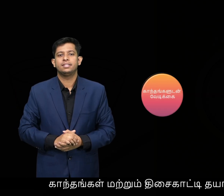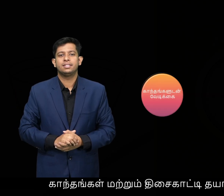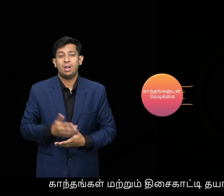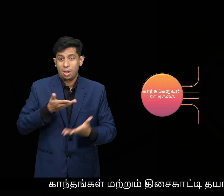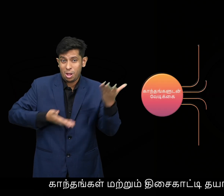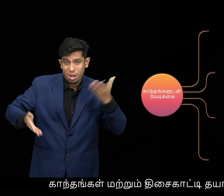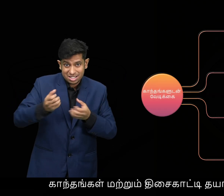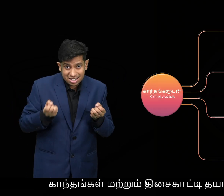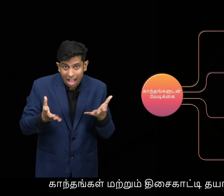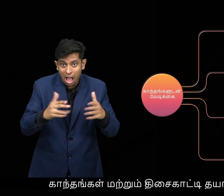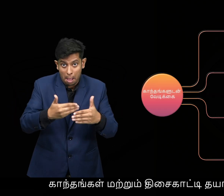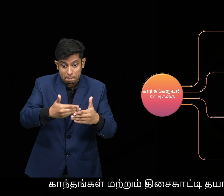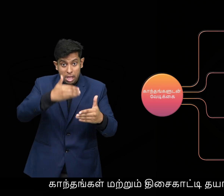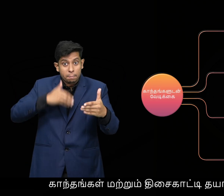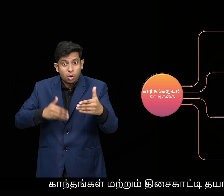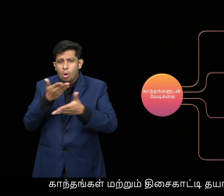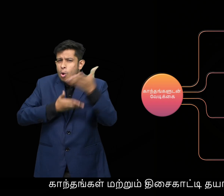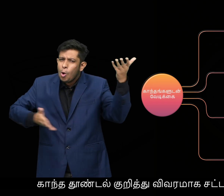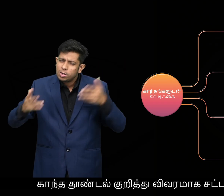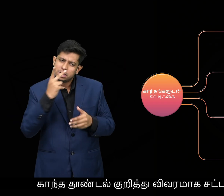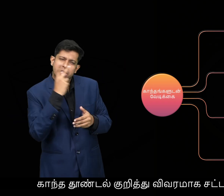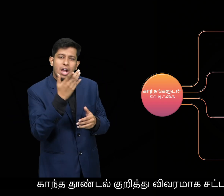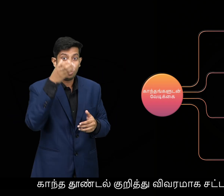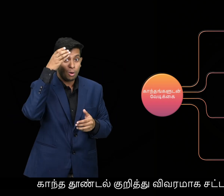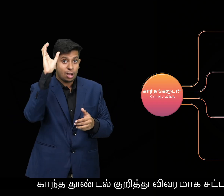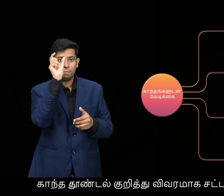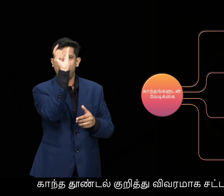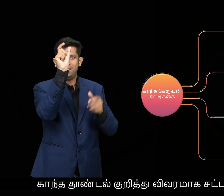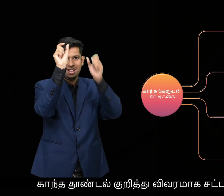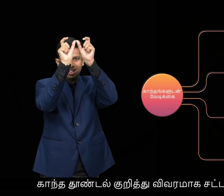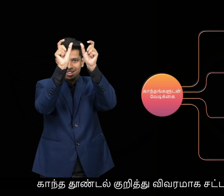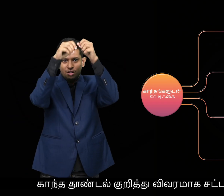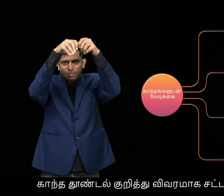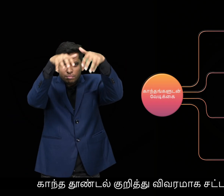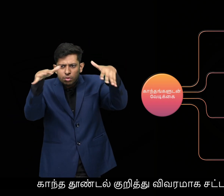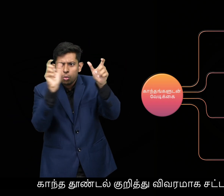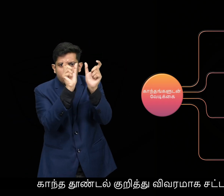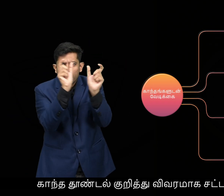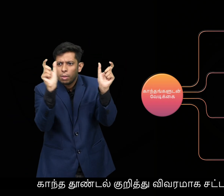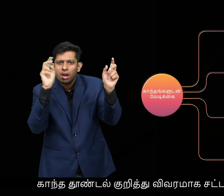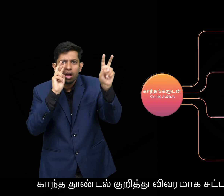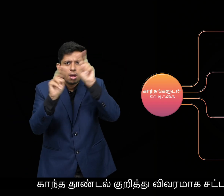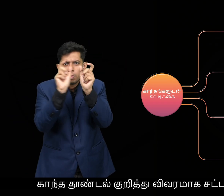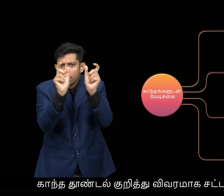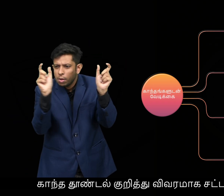காந்தங்கள் மற்றும் திசைகாட்டி தயாரித்தல், காந்த தூண்டல் குறித்து விவரமாக கருத்து வரைபடத்தை